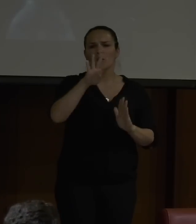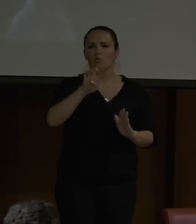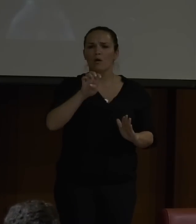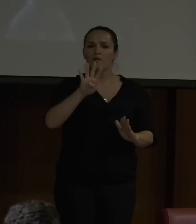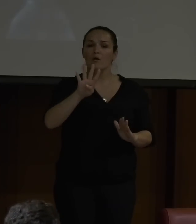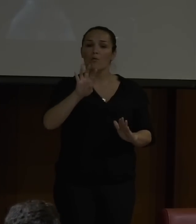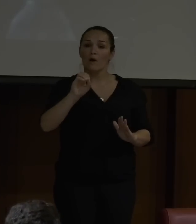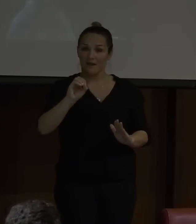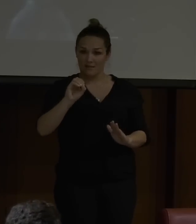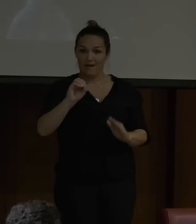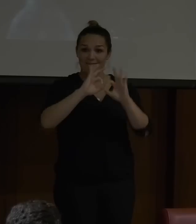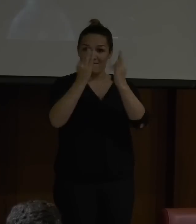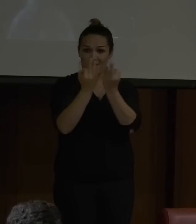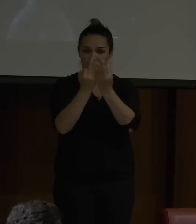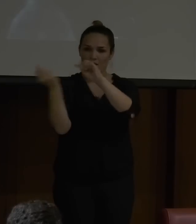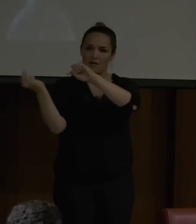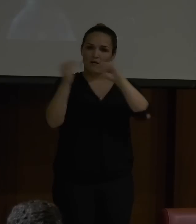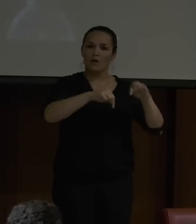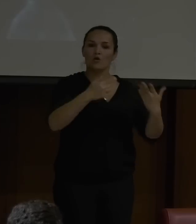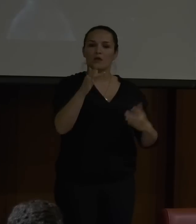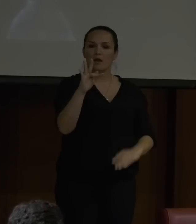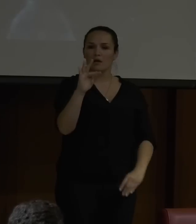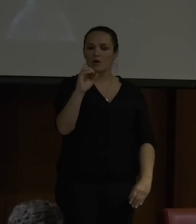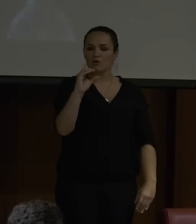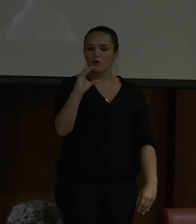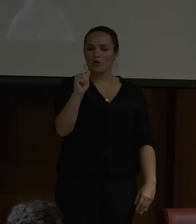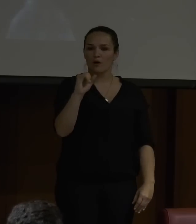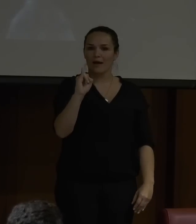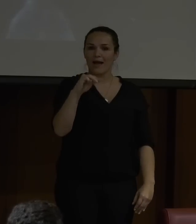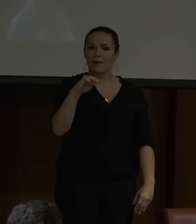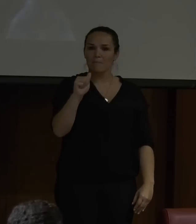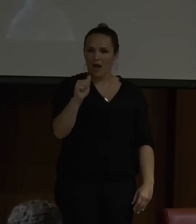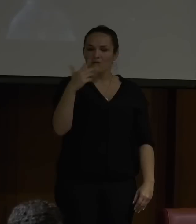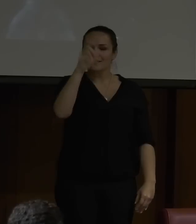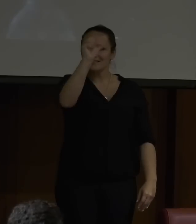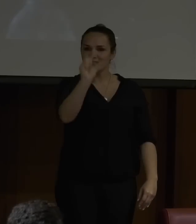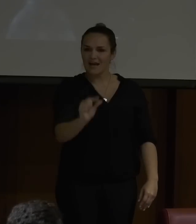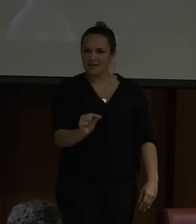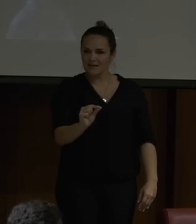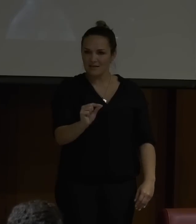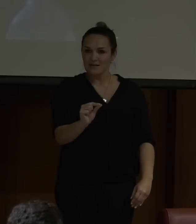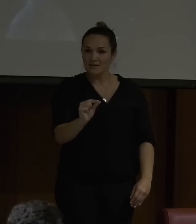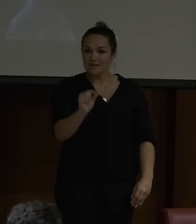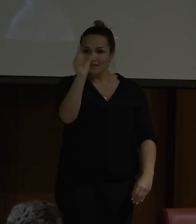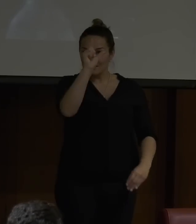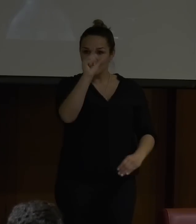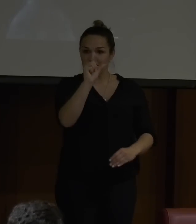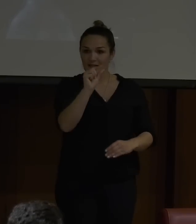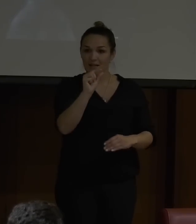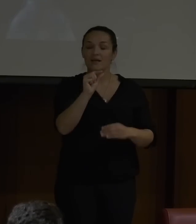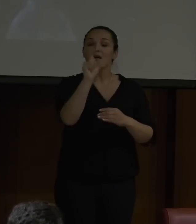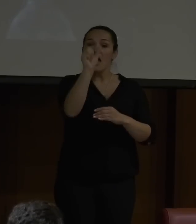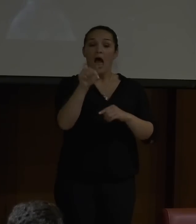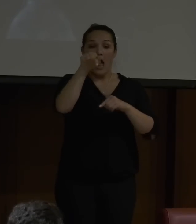de Leandro se mudó a Tocaimo, un caserío cerca de San Diego en el Cesar. Para ese momento, Abel Duarte ya había dejado embarazada